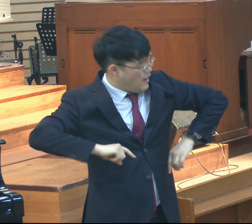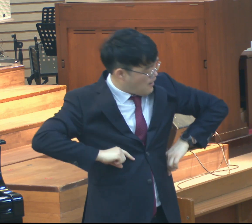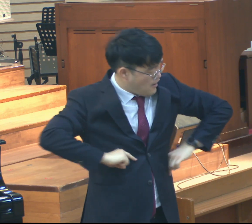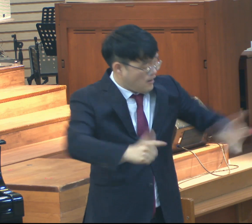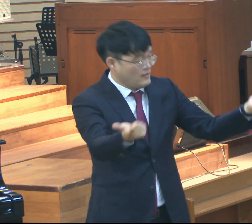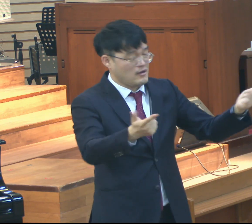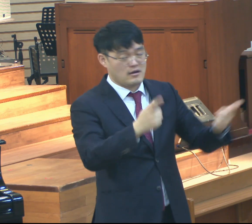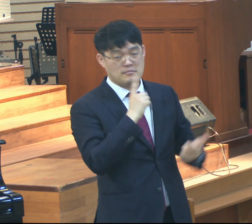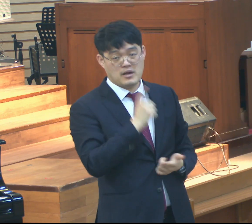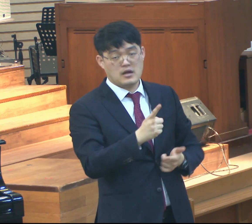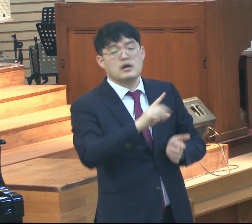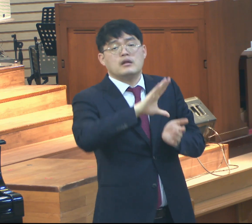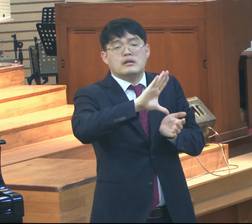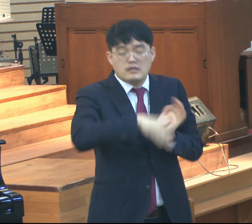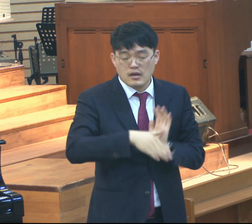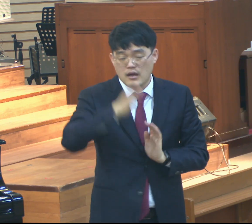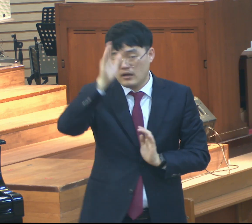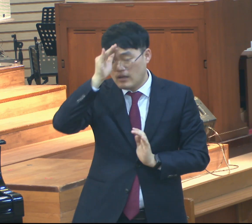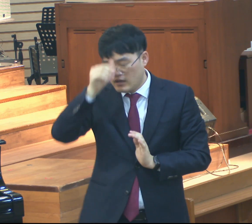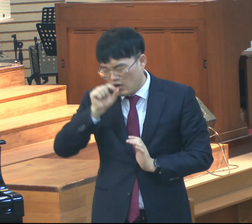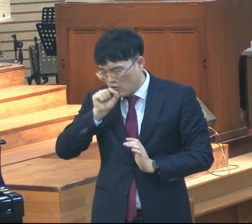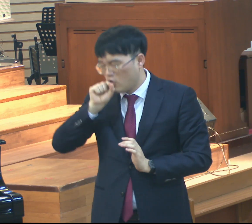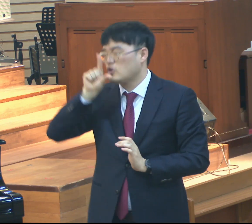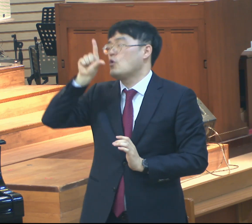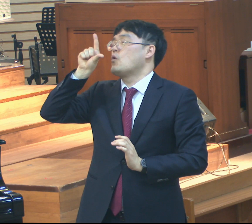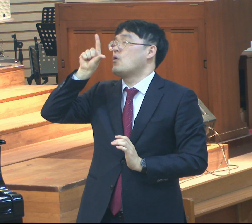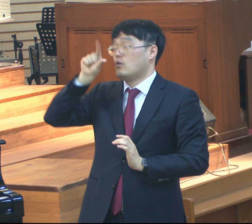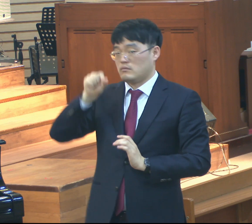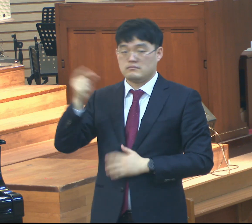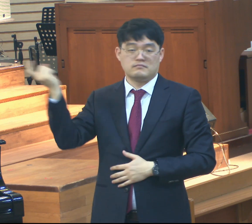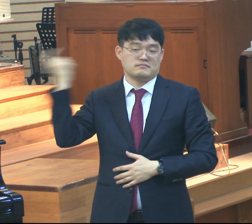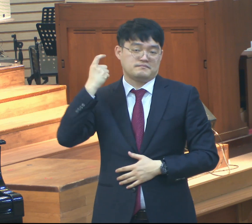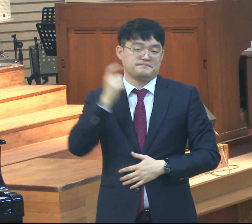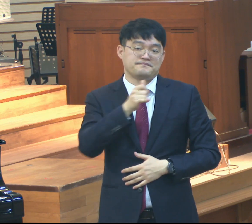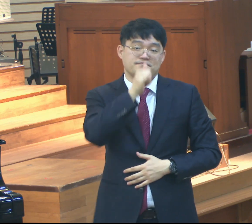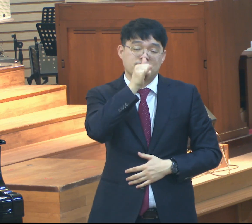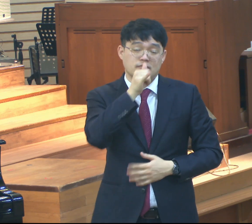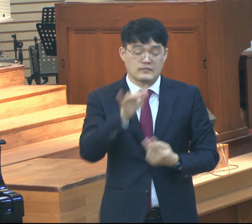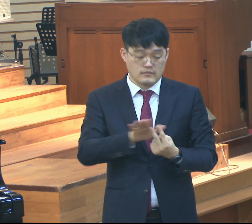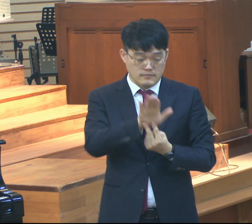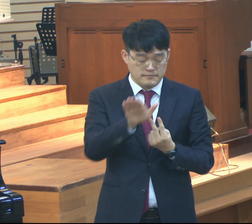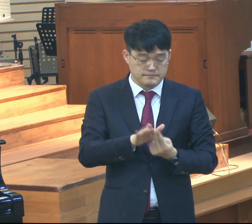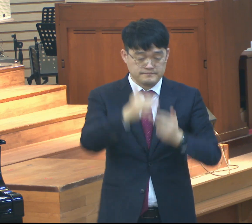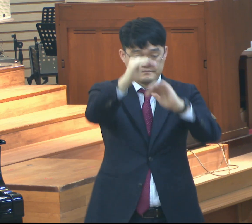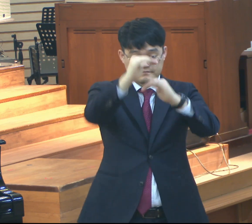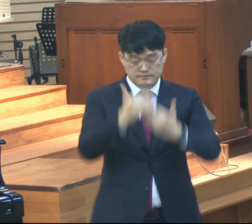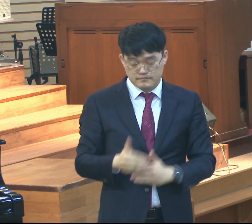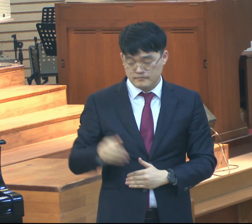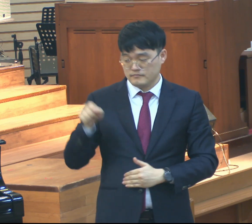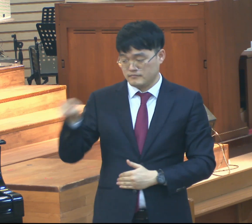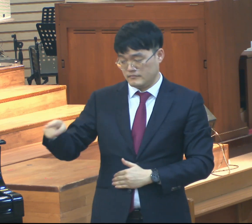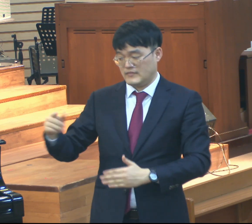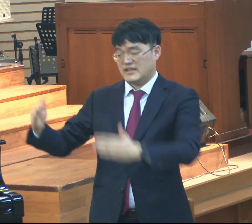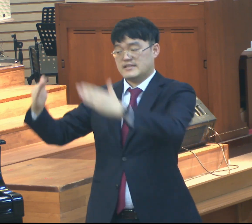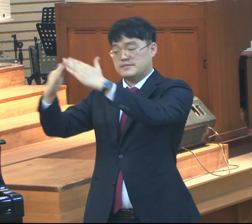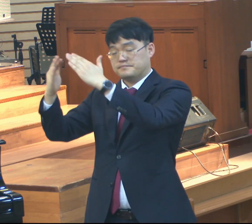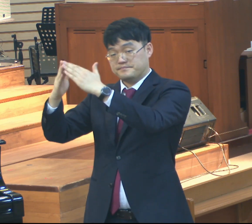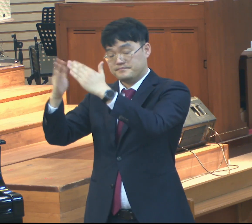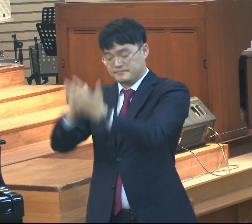그때 닭이 울었습니다. 요한은 이 기사를 안나스 집에서 일어난 베드로가 기억하기 가장